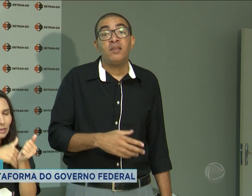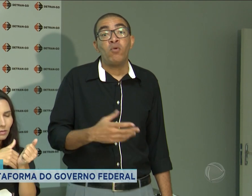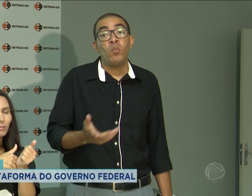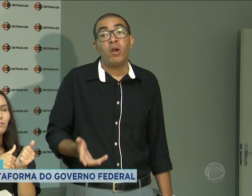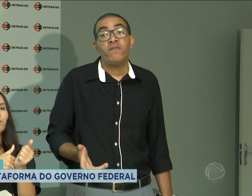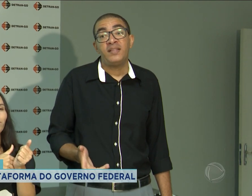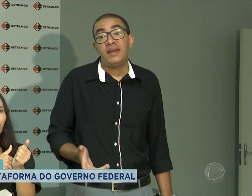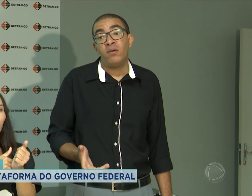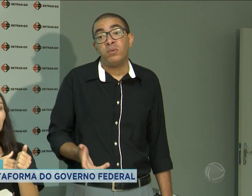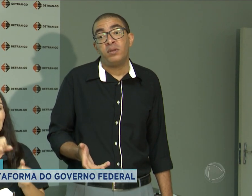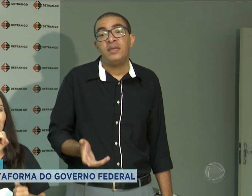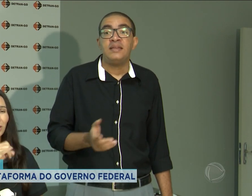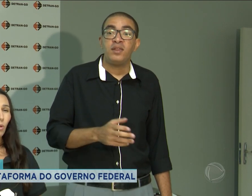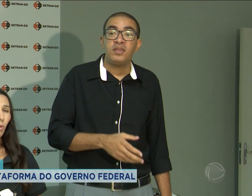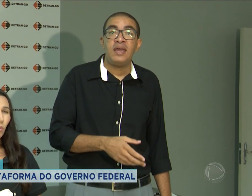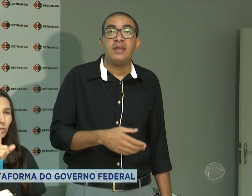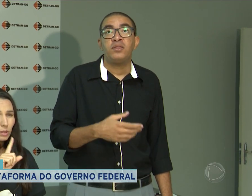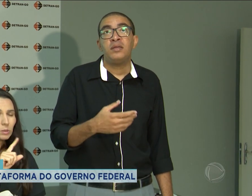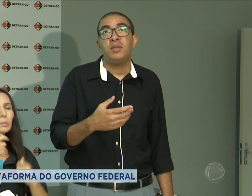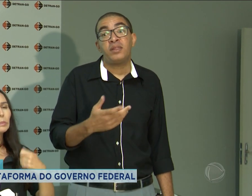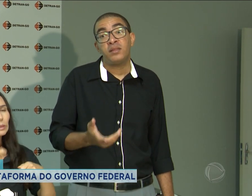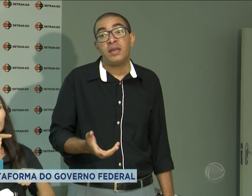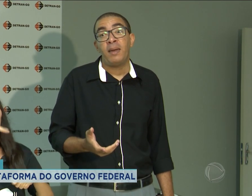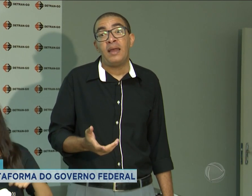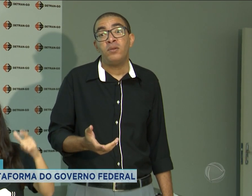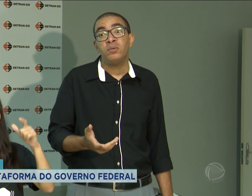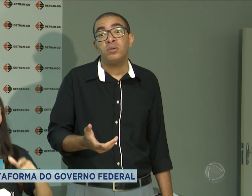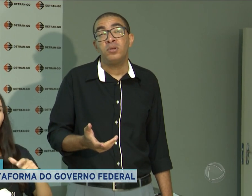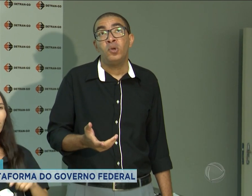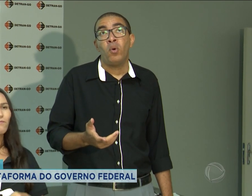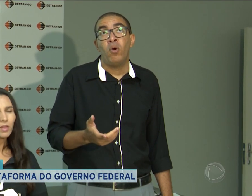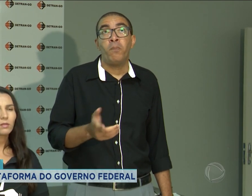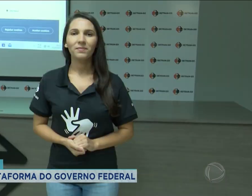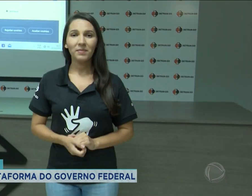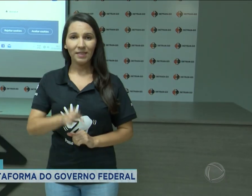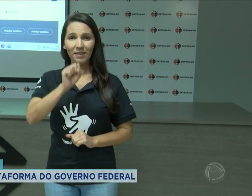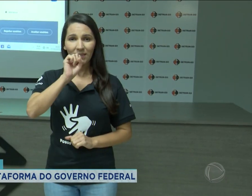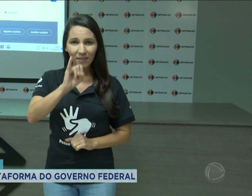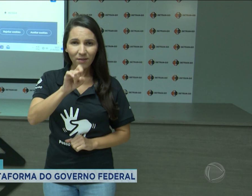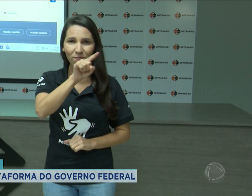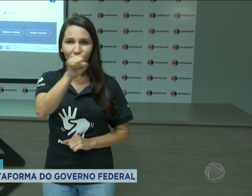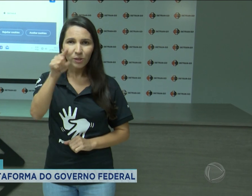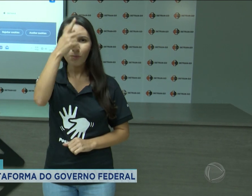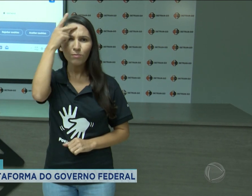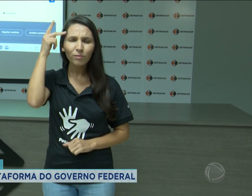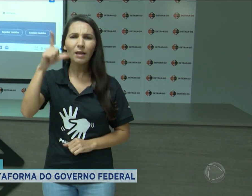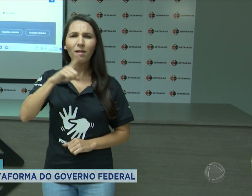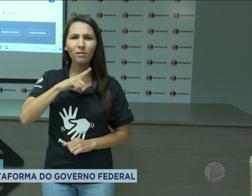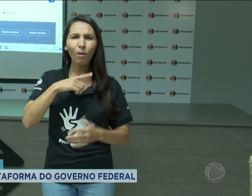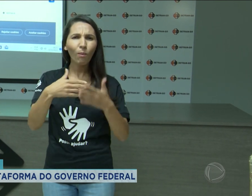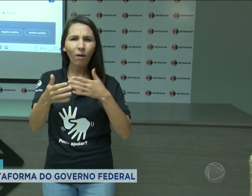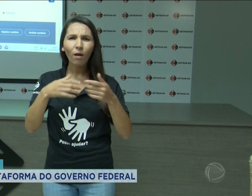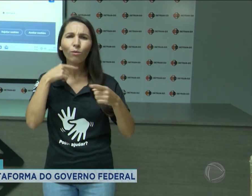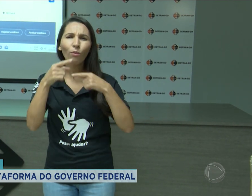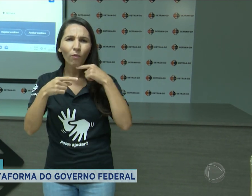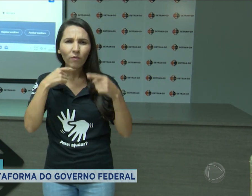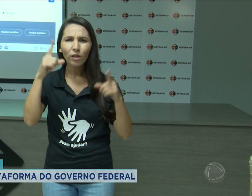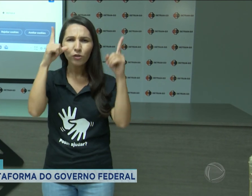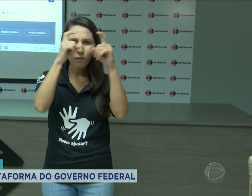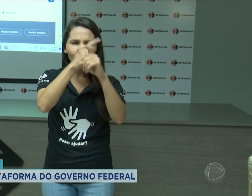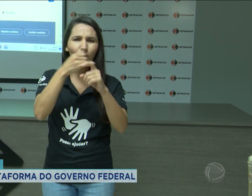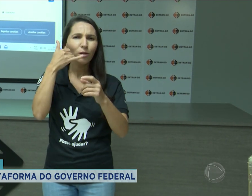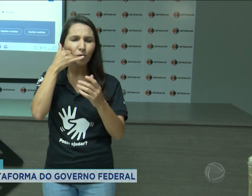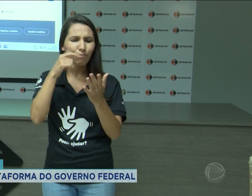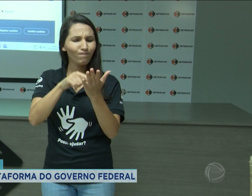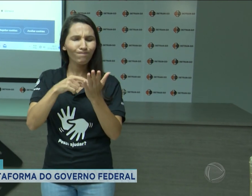segurança quem tiver dificuldades com o acesso à internet e pessoas com defici que não conseguirem se cadastrar no Portal do Governo